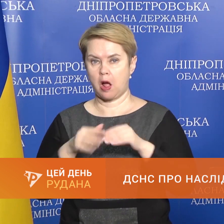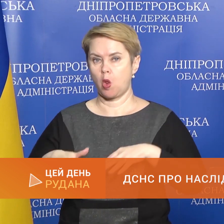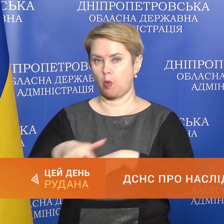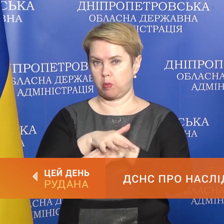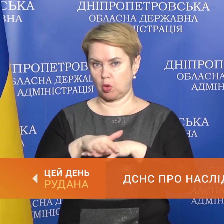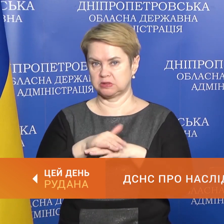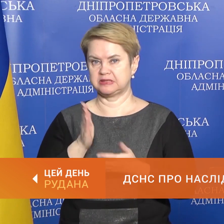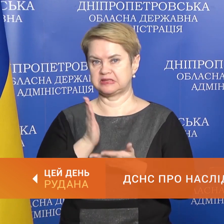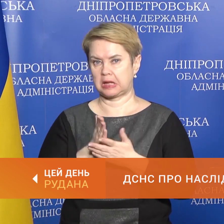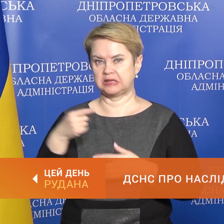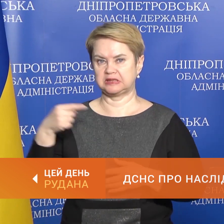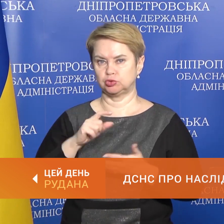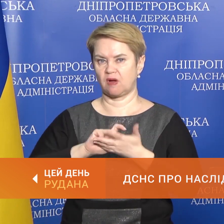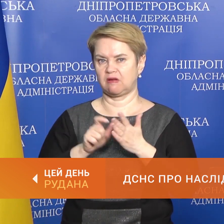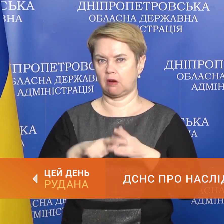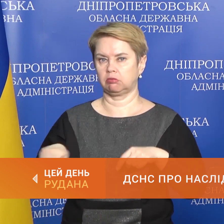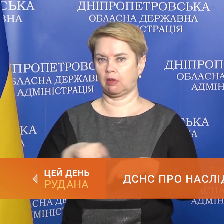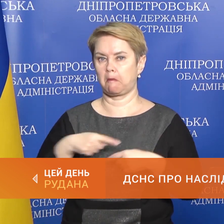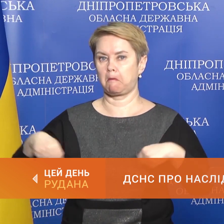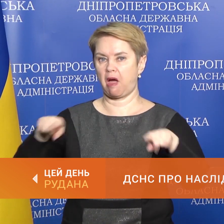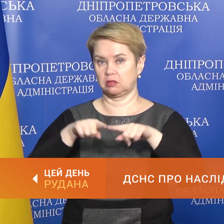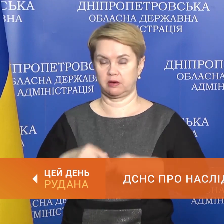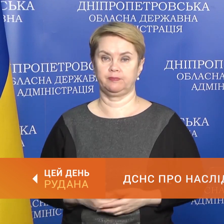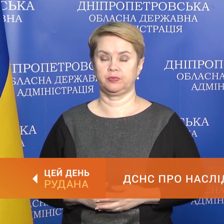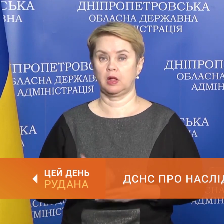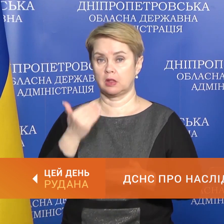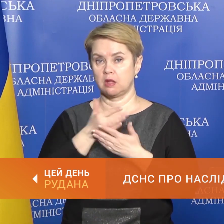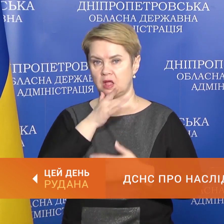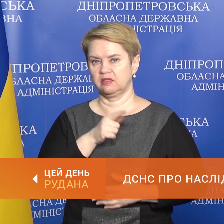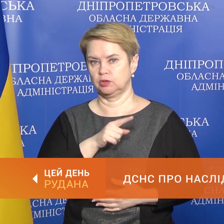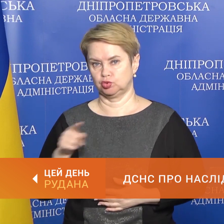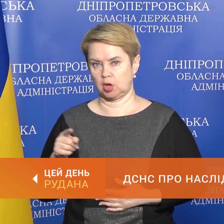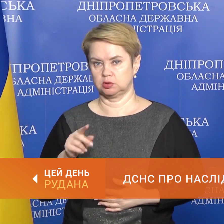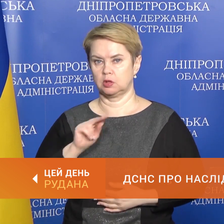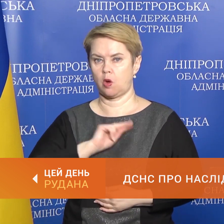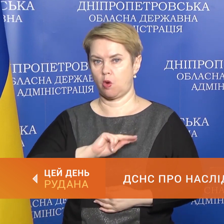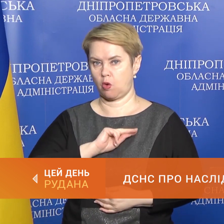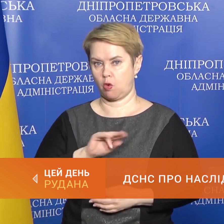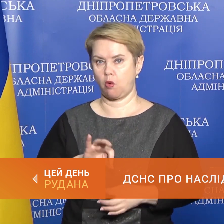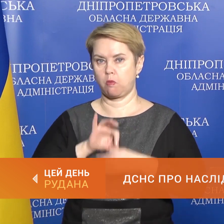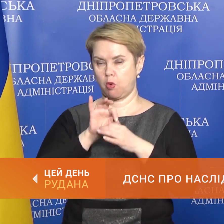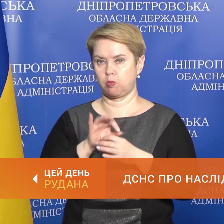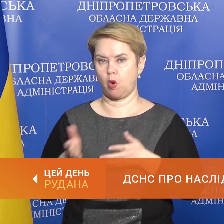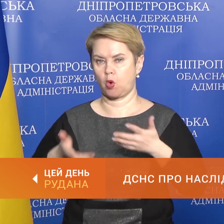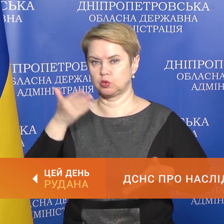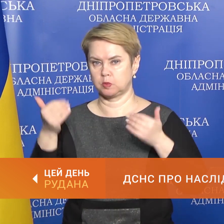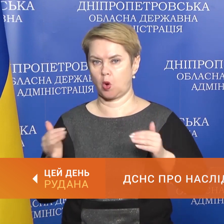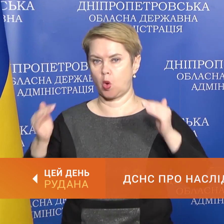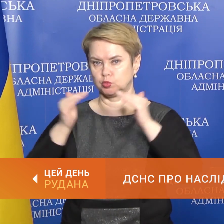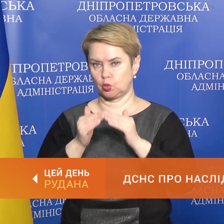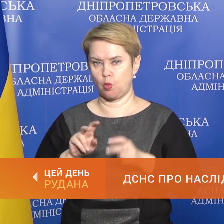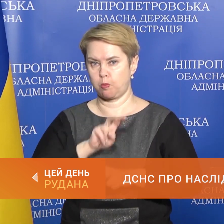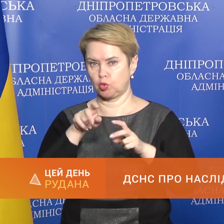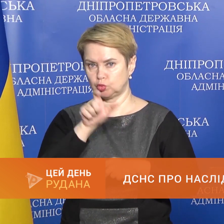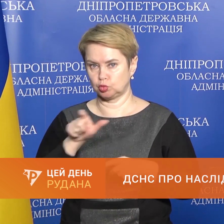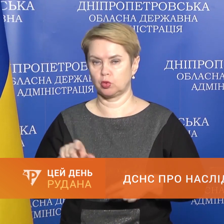площа якої сягала 1000 квадратних метрів. На даний час роботи по розбору конструкцій та